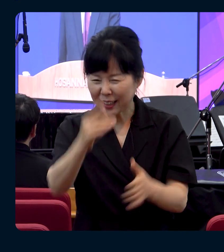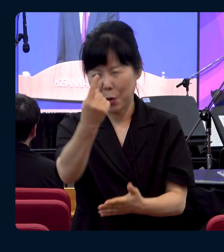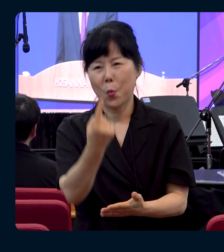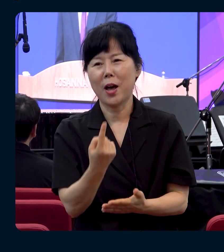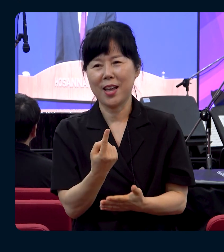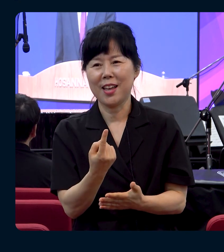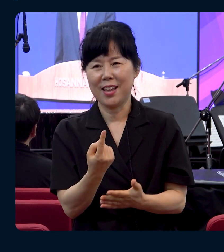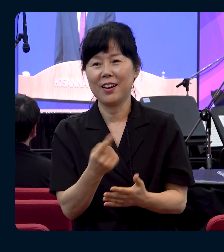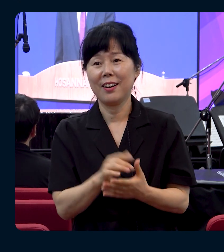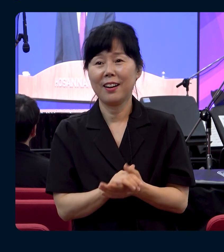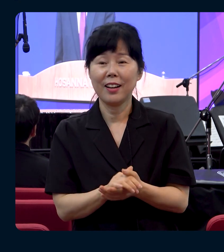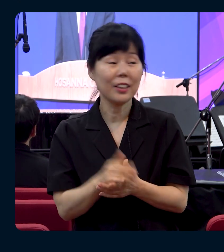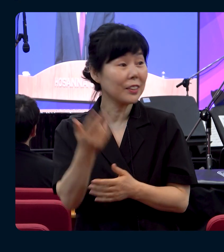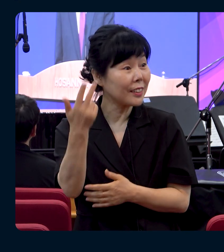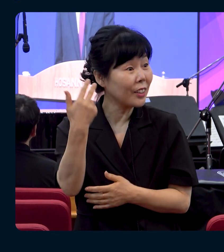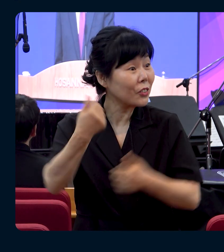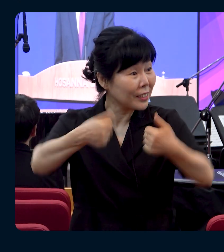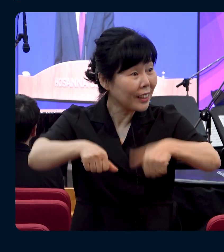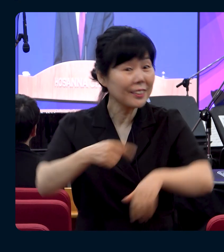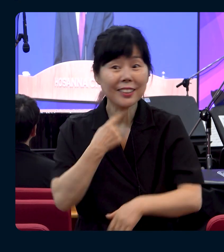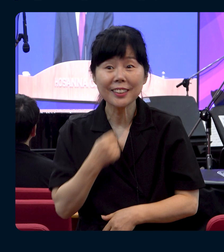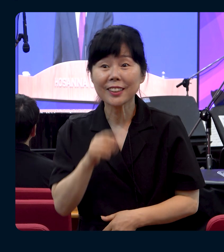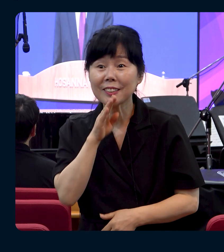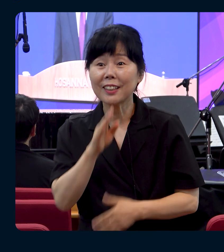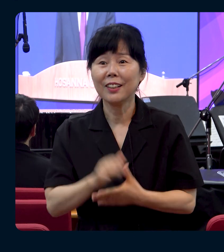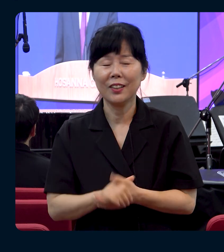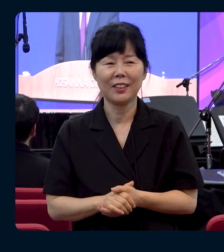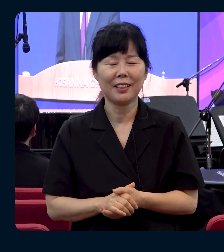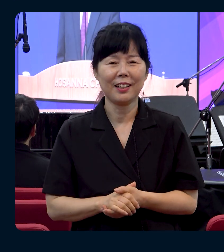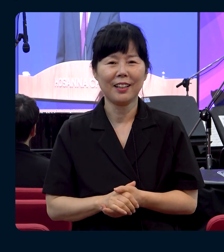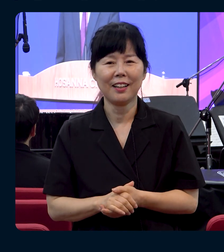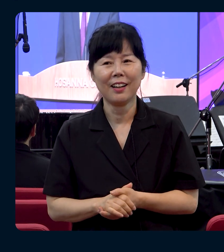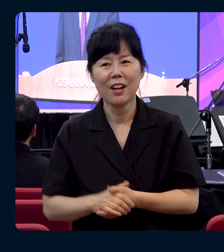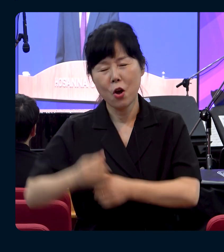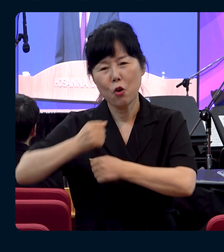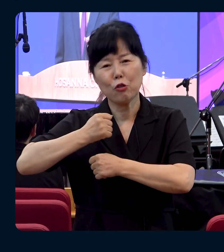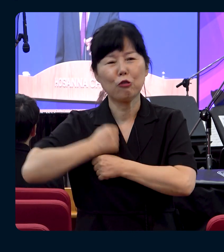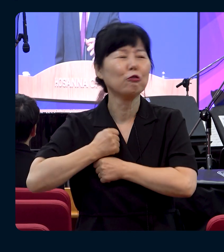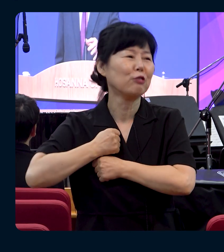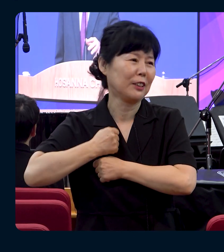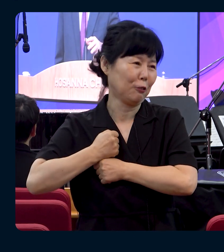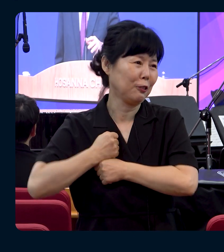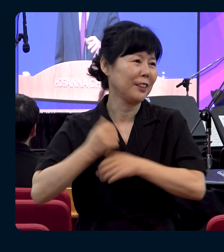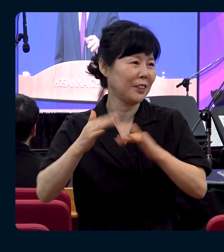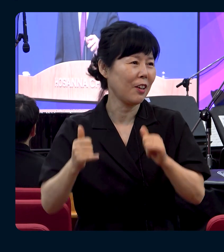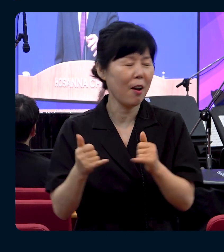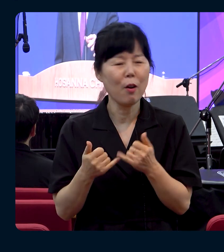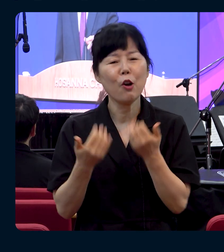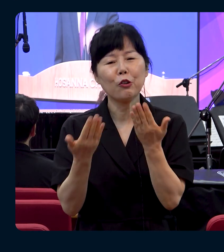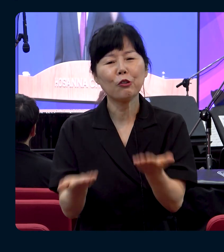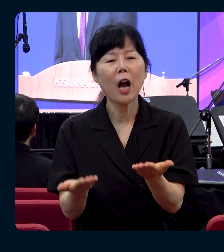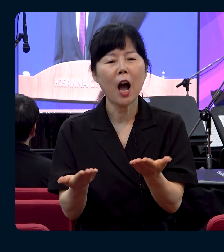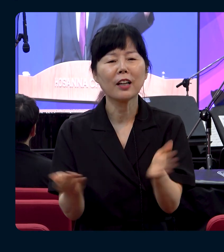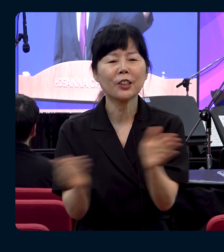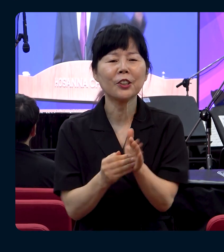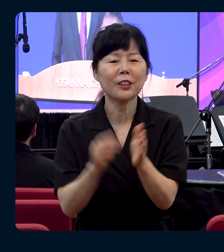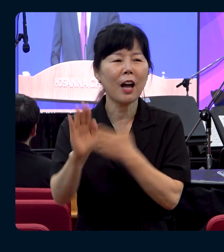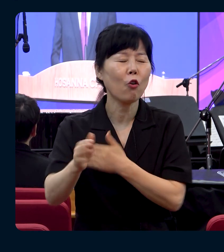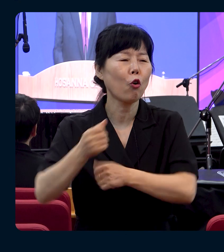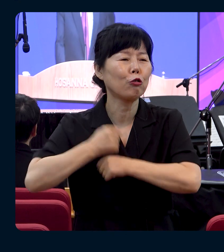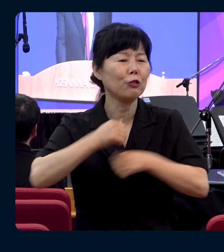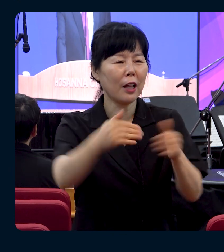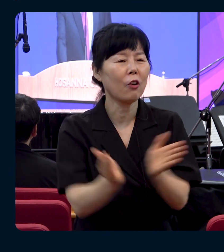이제 휴가 나왔다가 복귀하는 병사처럼 그렇게 다시 그곳으로 사역 현장으로